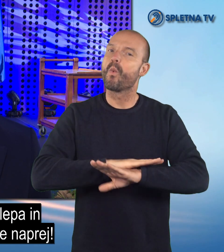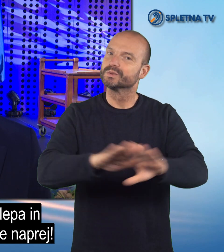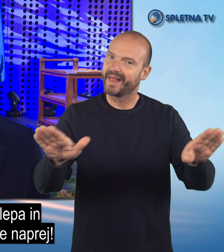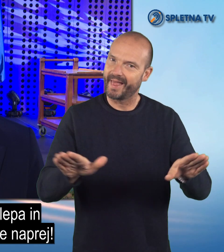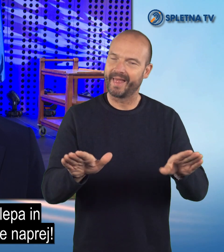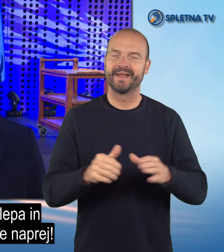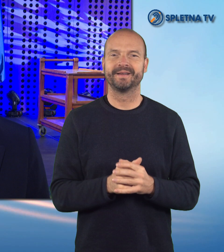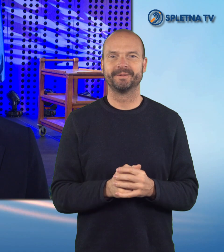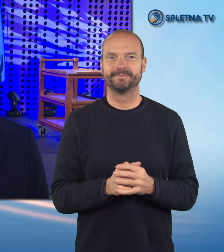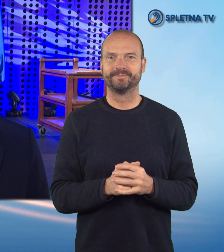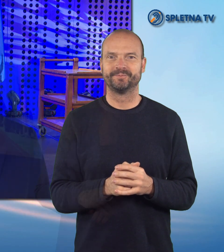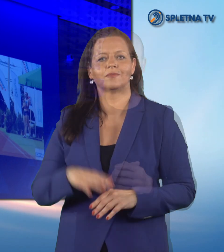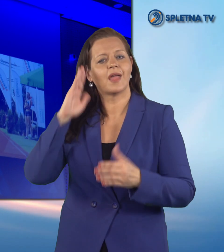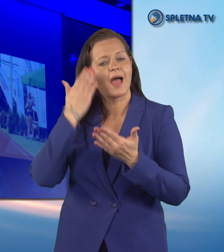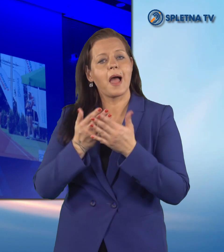Hvala lepa za vse.